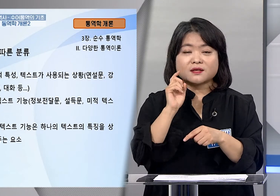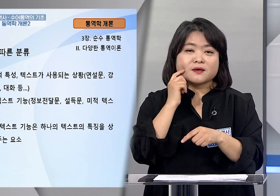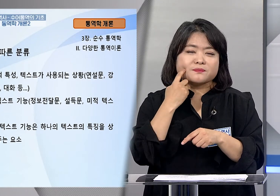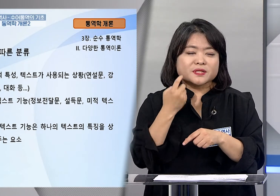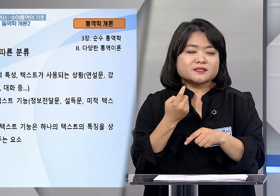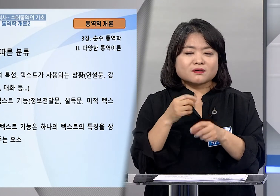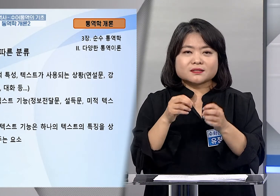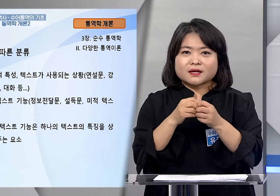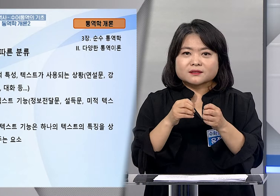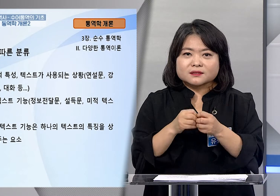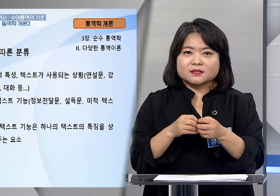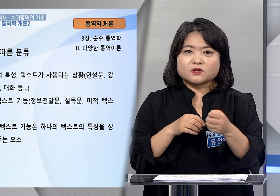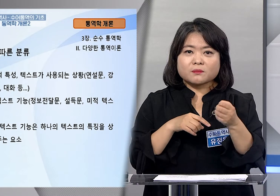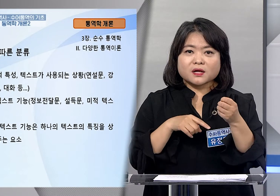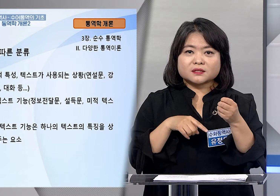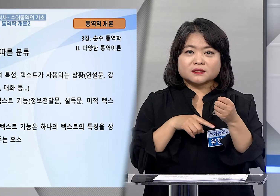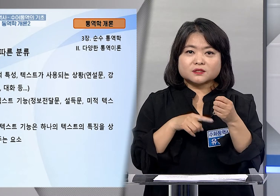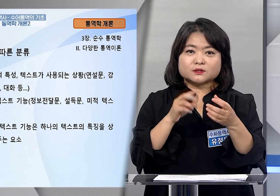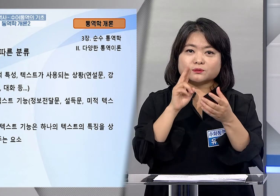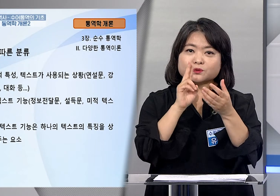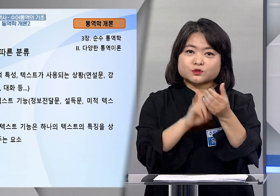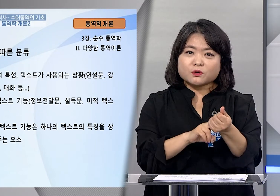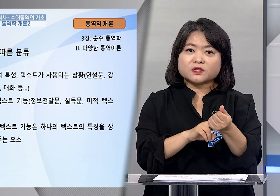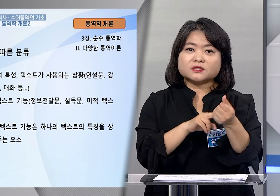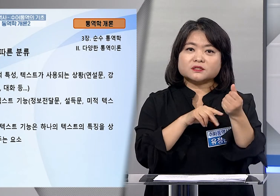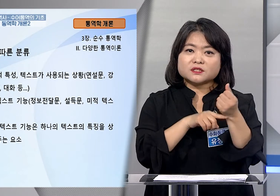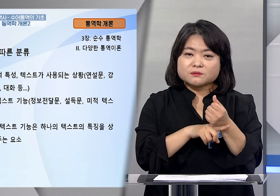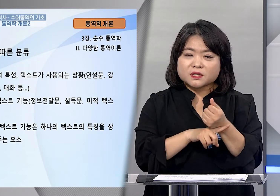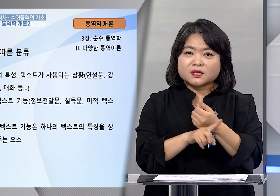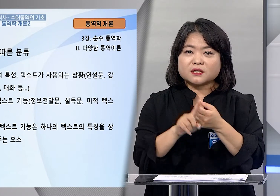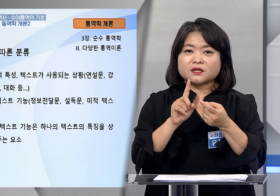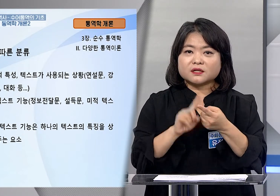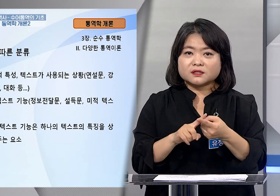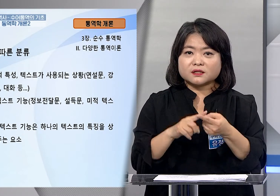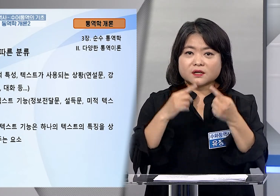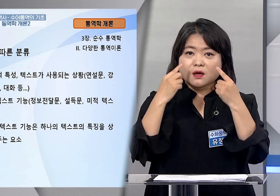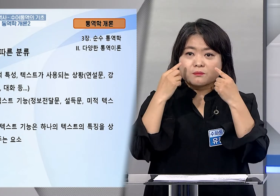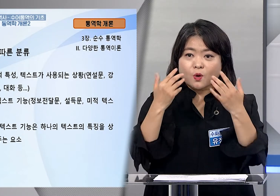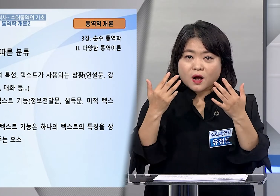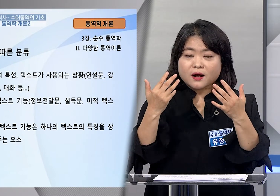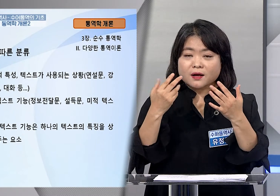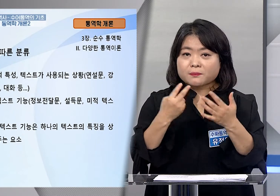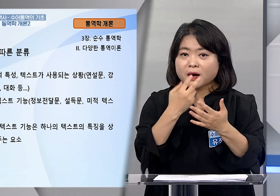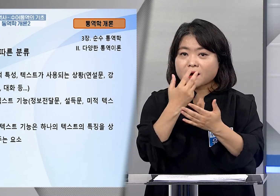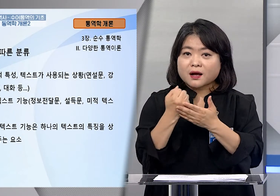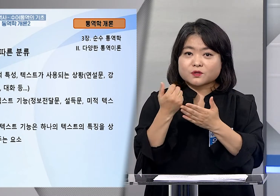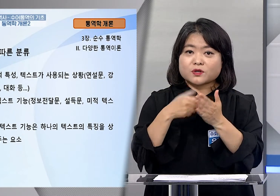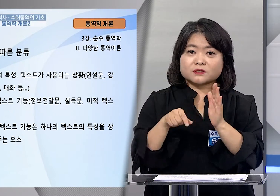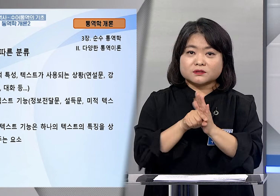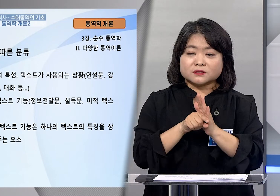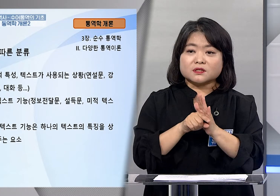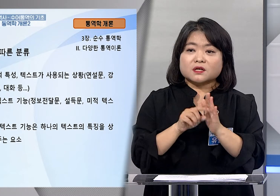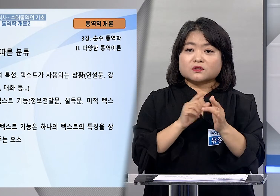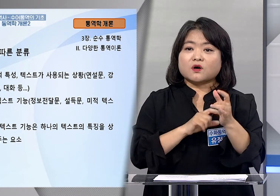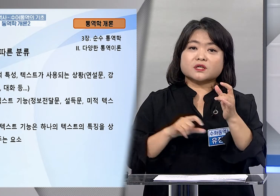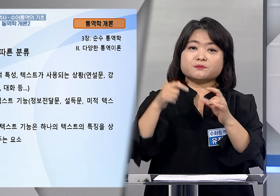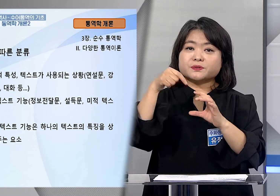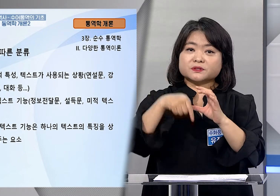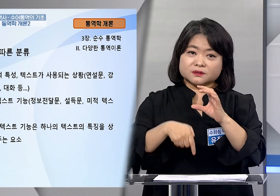텍스트는 정말 그 숨어있는 의미를 명확하게 파악하기 위해서는 더 깊은